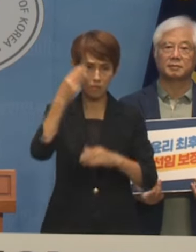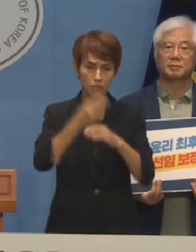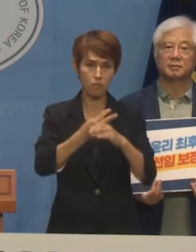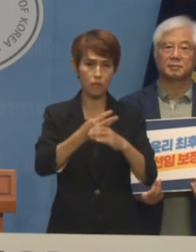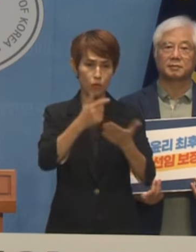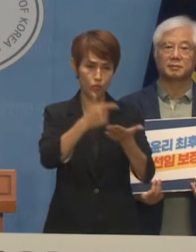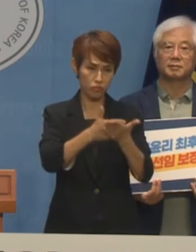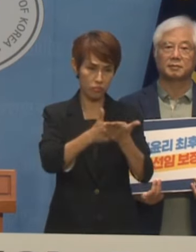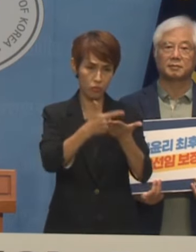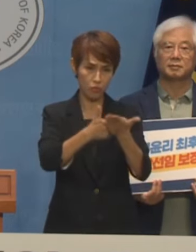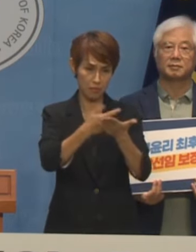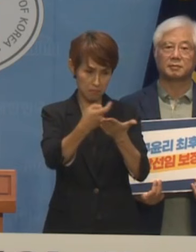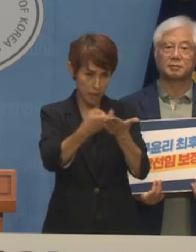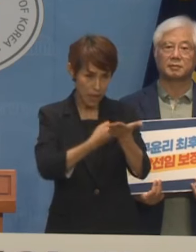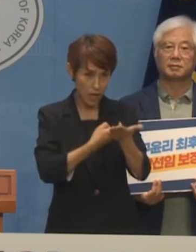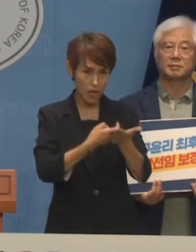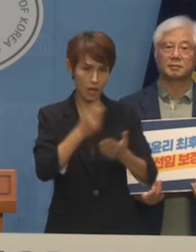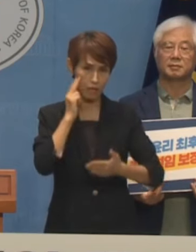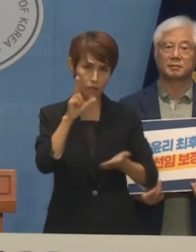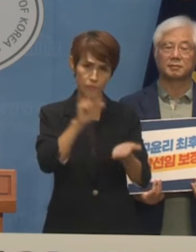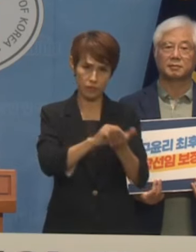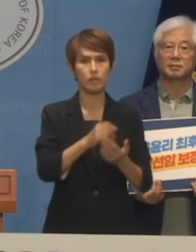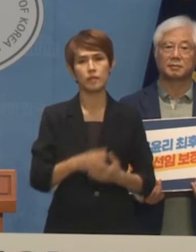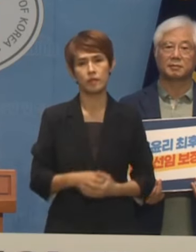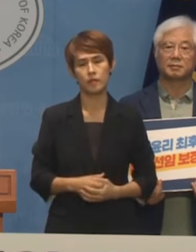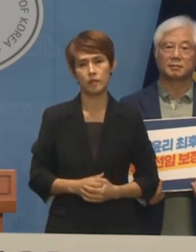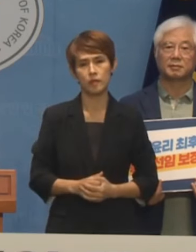있었던 것은 주지의 사실입니다.